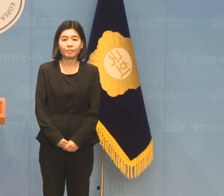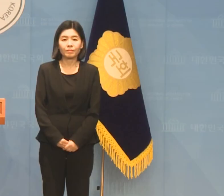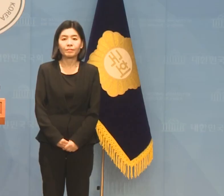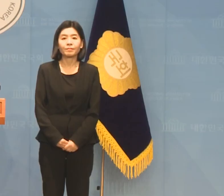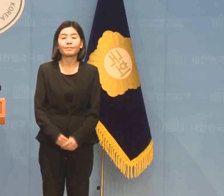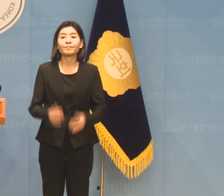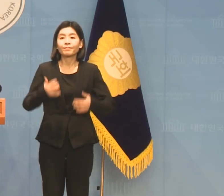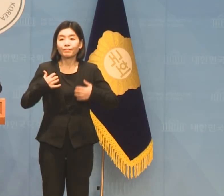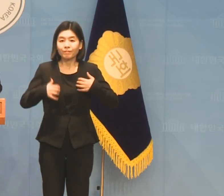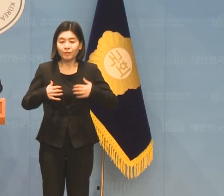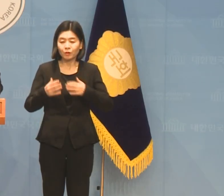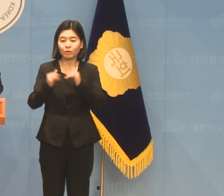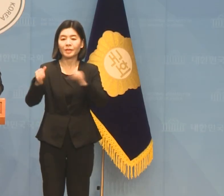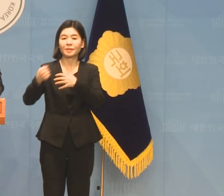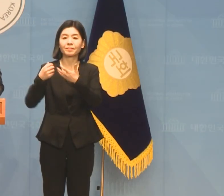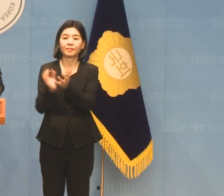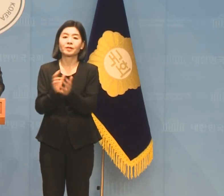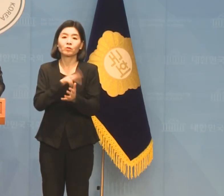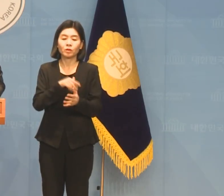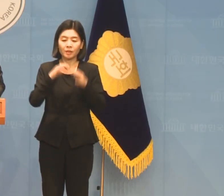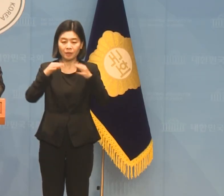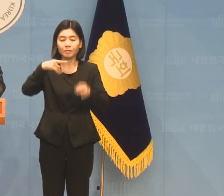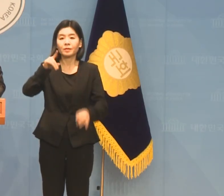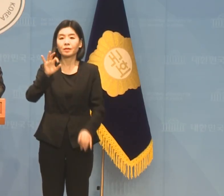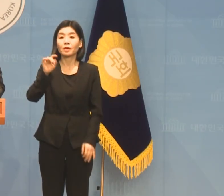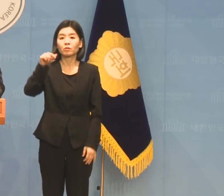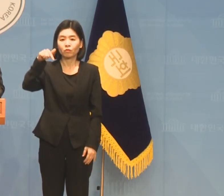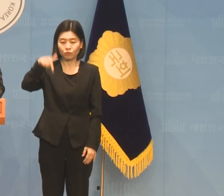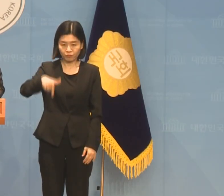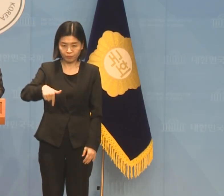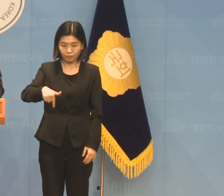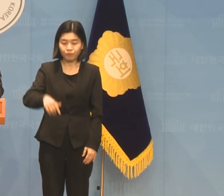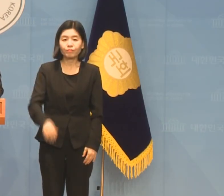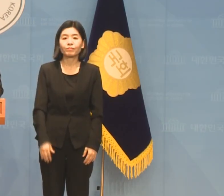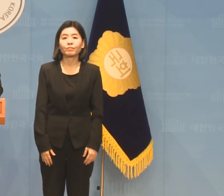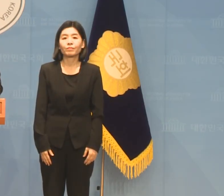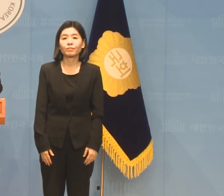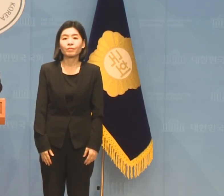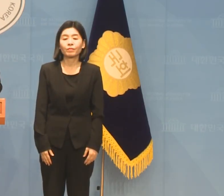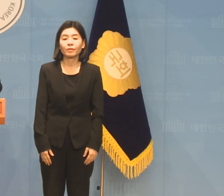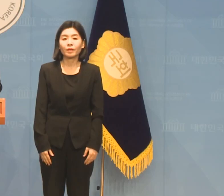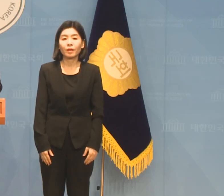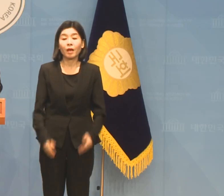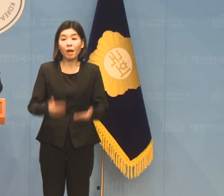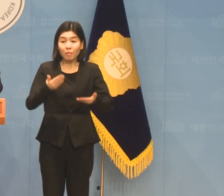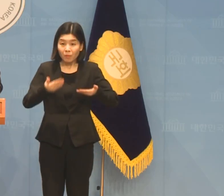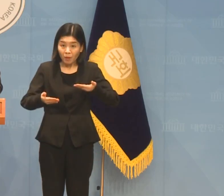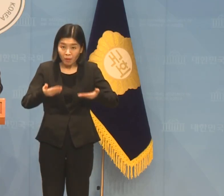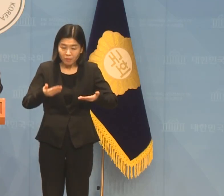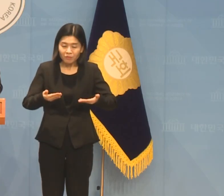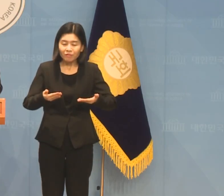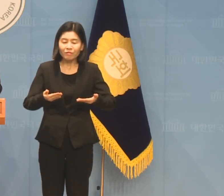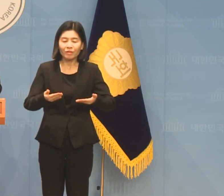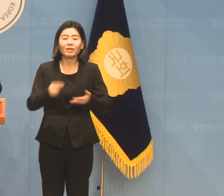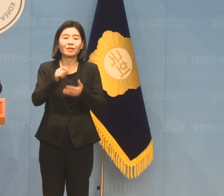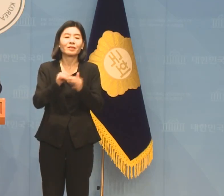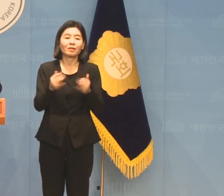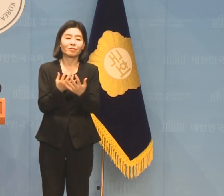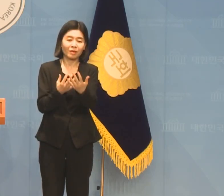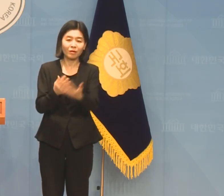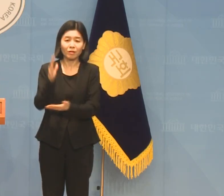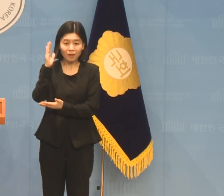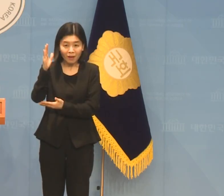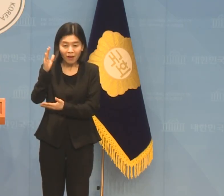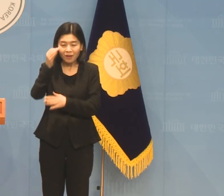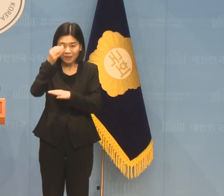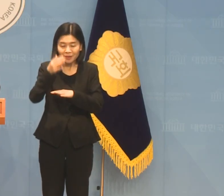예, 반갑습니다. 국민의힘 김상우 의원입니다. 바쁘신데 이 기자회견 자리를 청해서 죄송합니다.